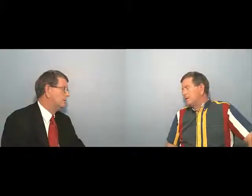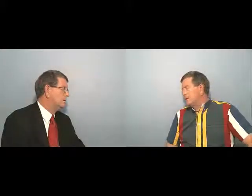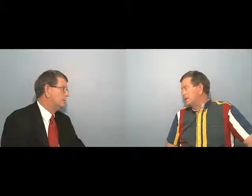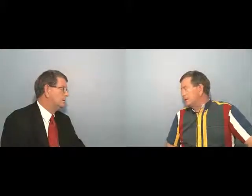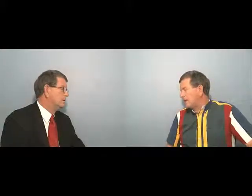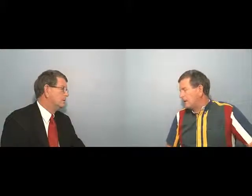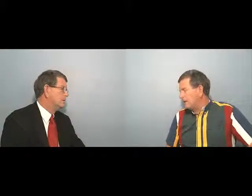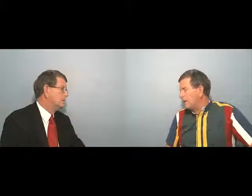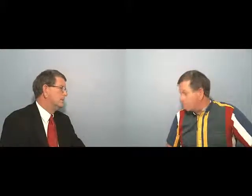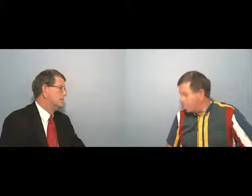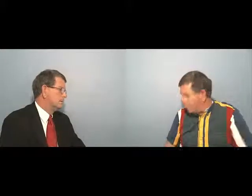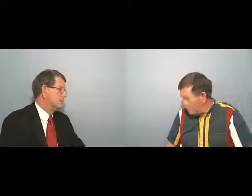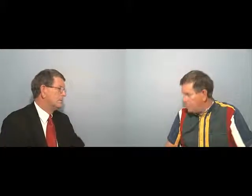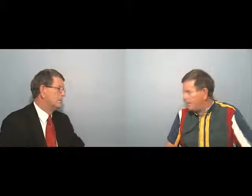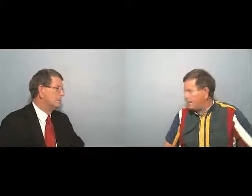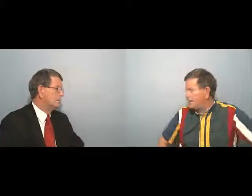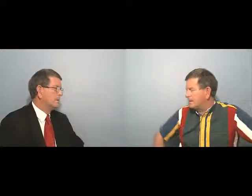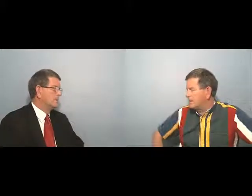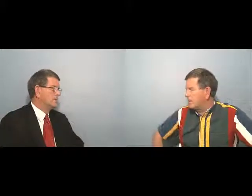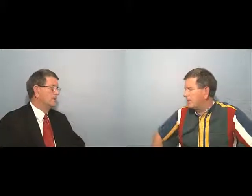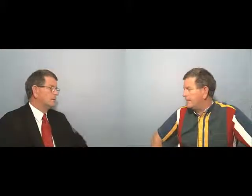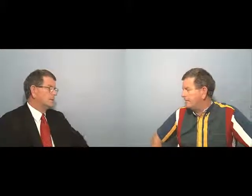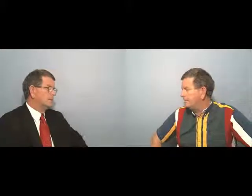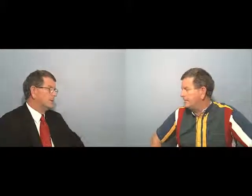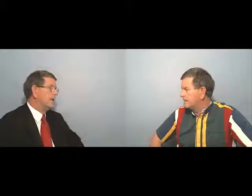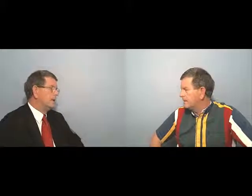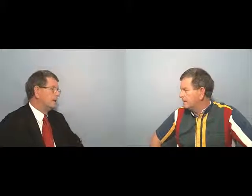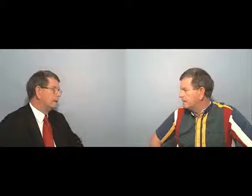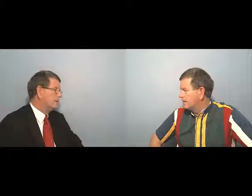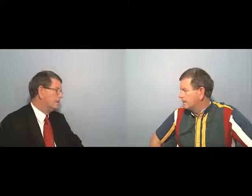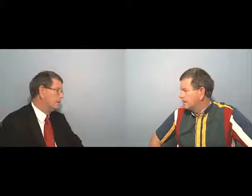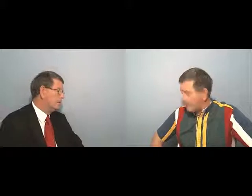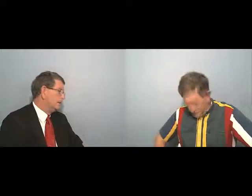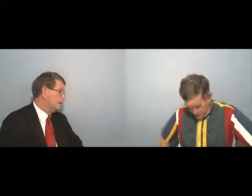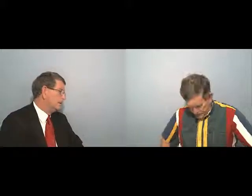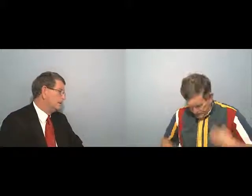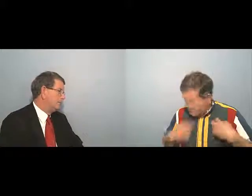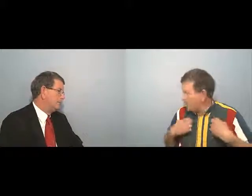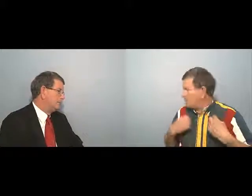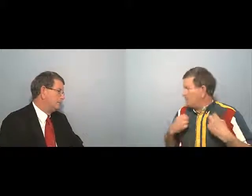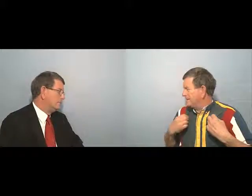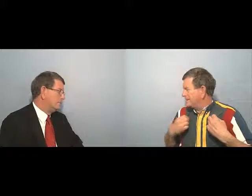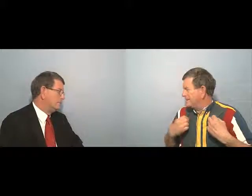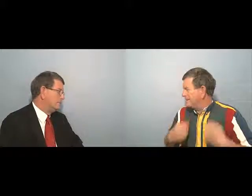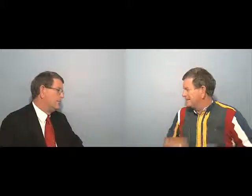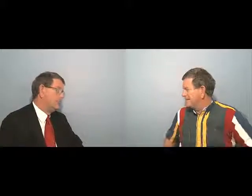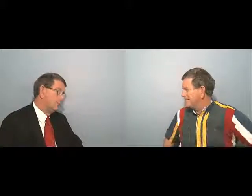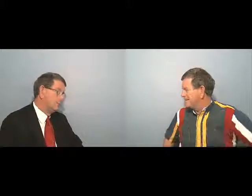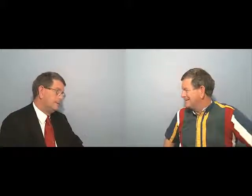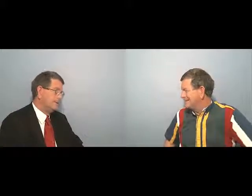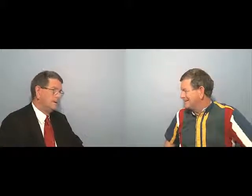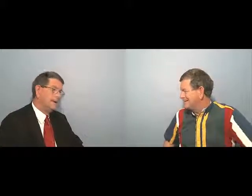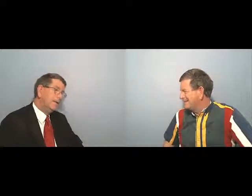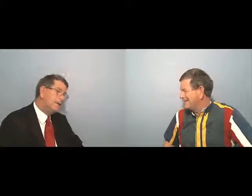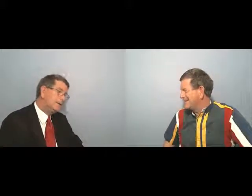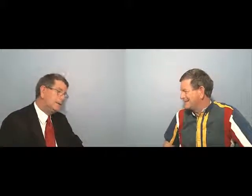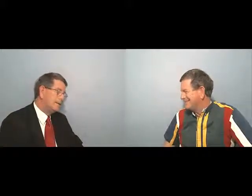de travailler. Tu peux parler, sans problème. D'accord, merci. Qu'est-ce que tu penses de ma chemise? Elle est laide, hein, elle est